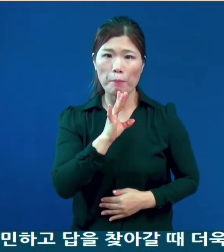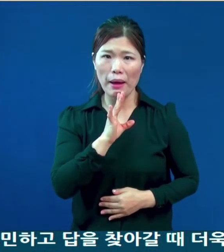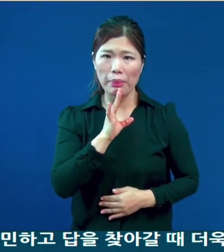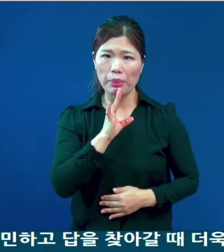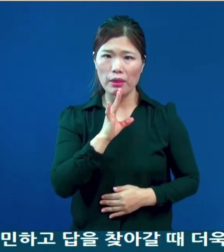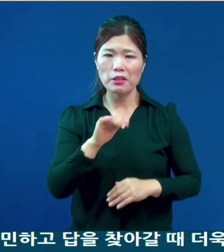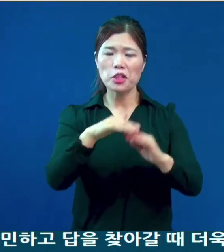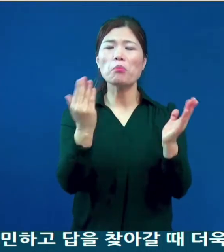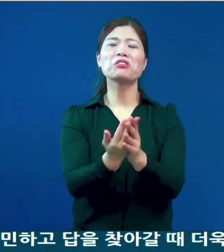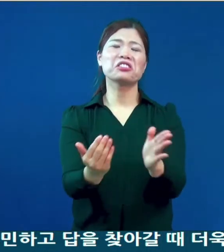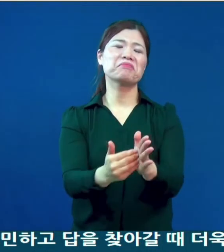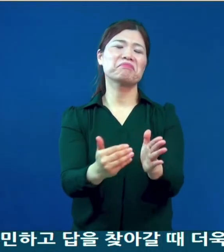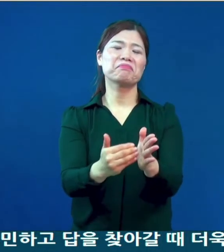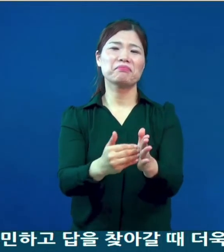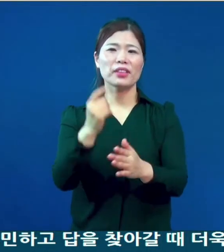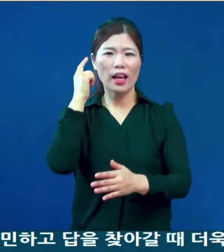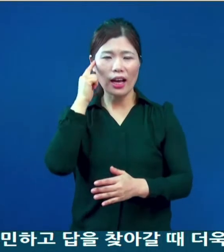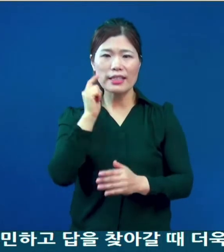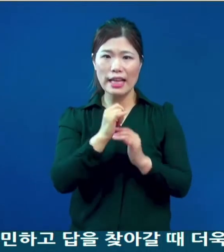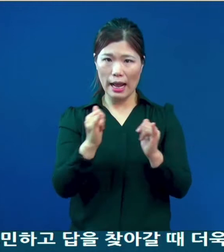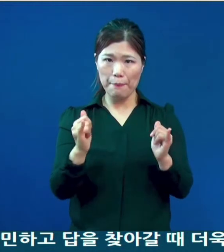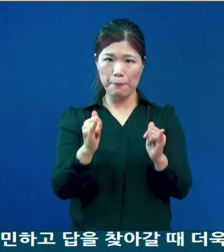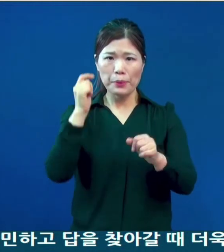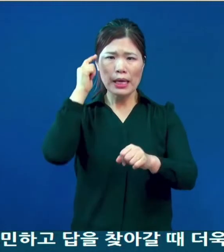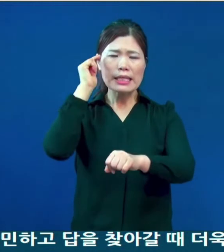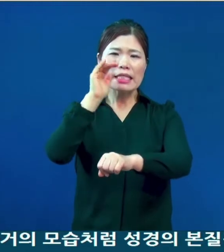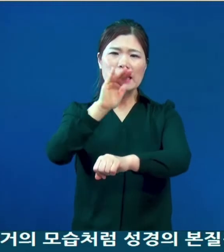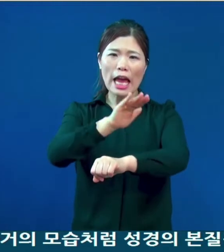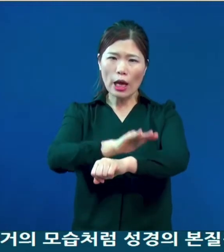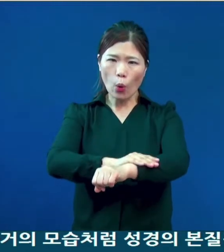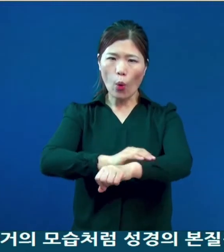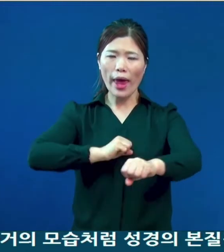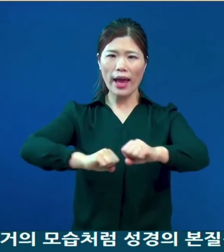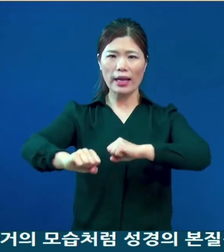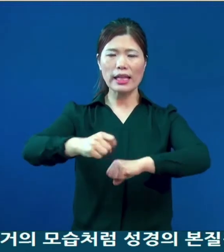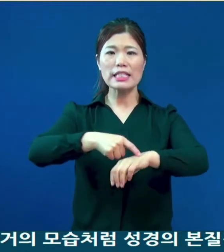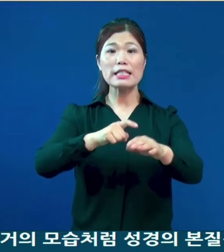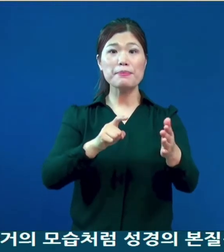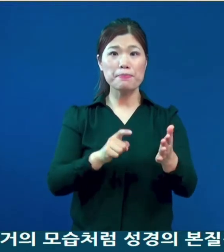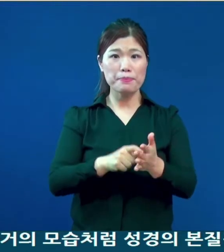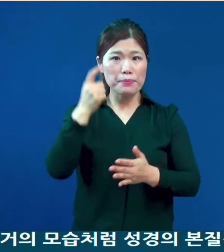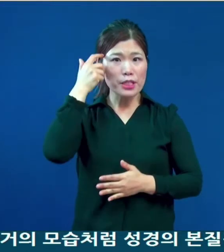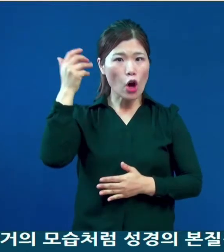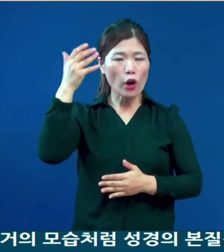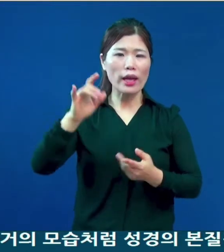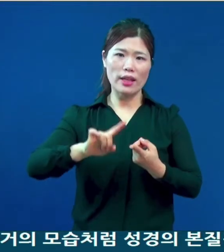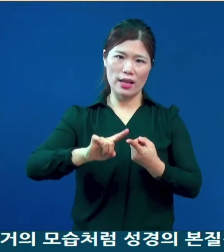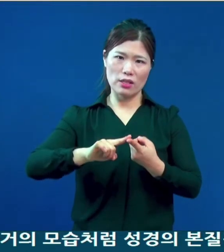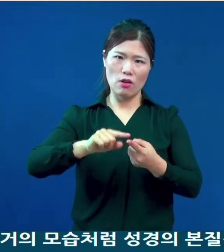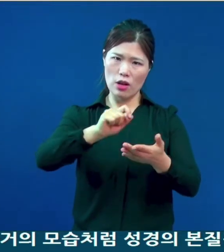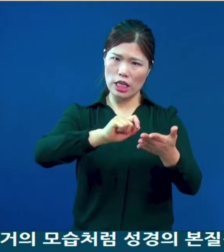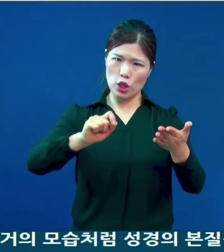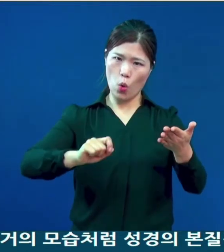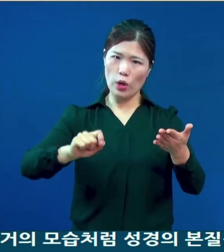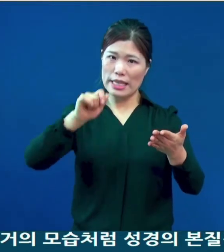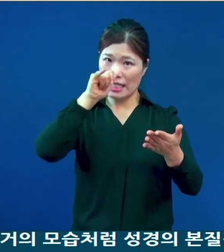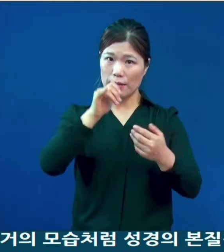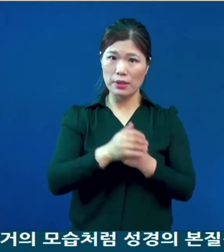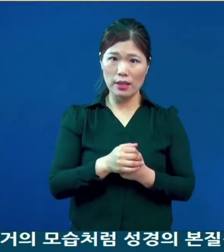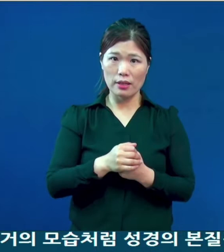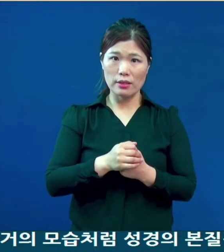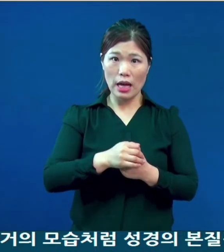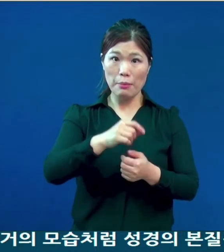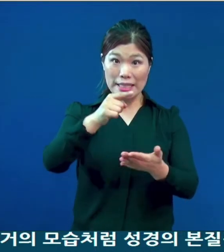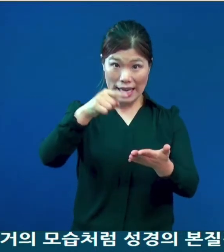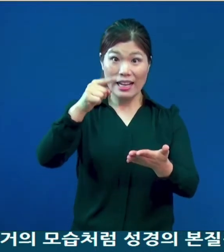여기는 사람들, 지혜로 행한다고 하는 그들의 심령의 상태가 어떠한지 기록되어져 있는데 볼펜으로 체크하셔도 좋을